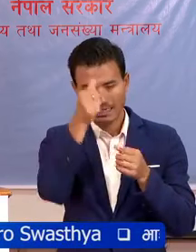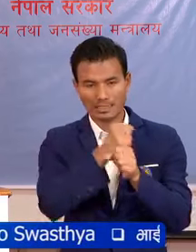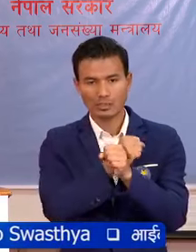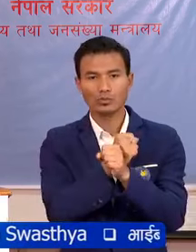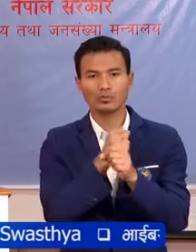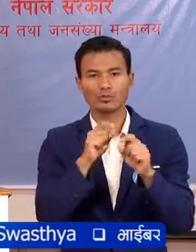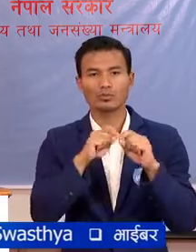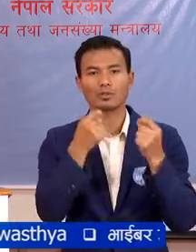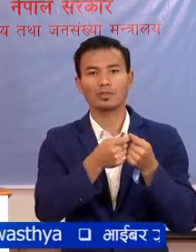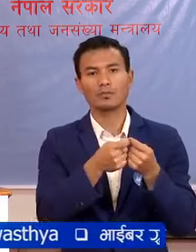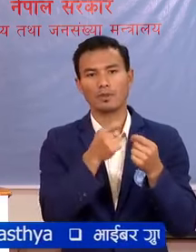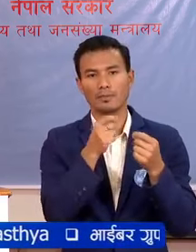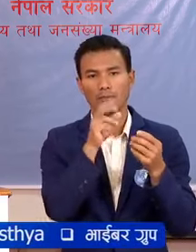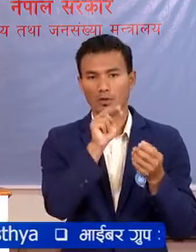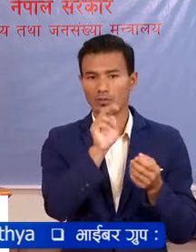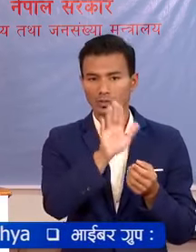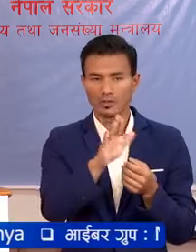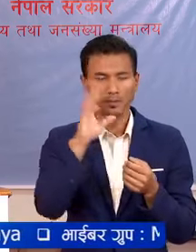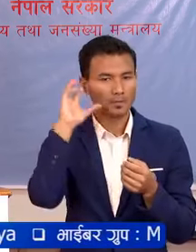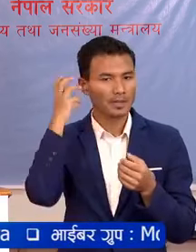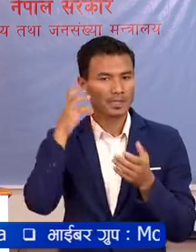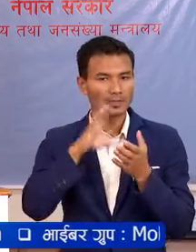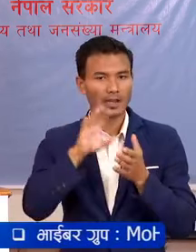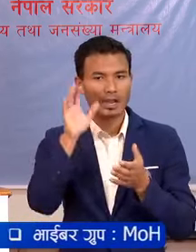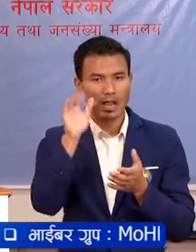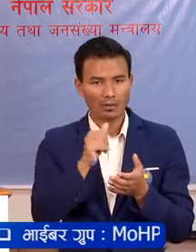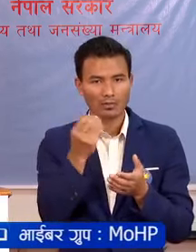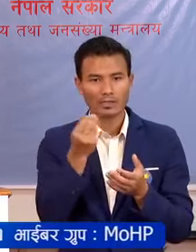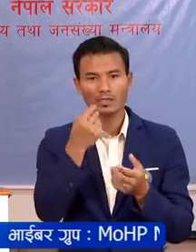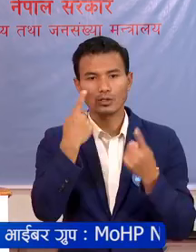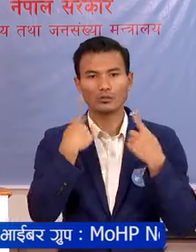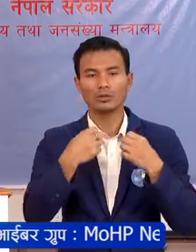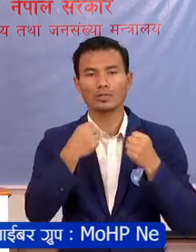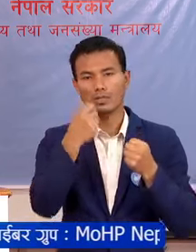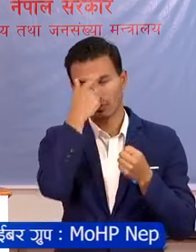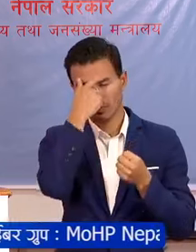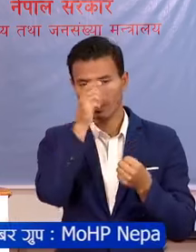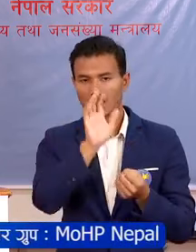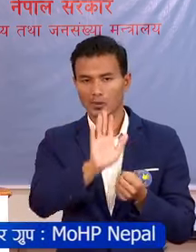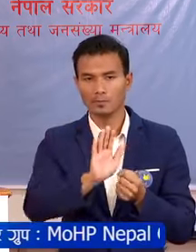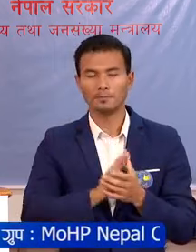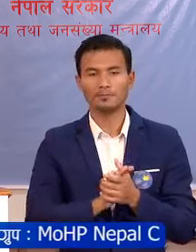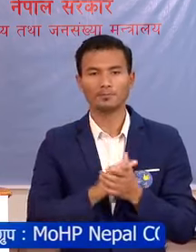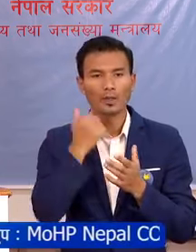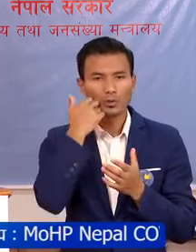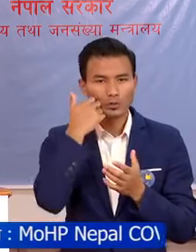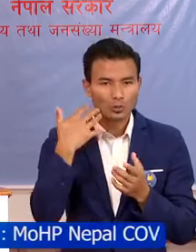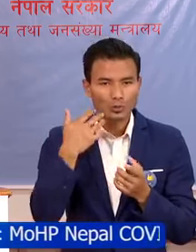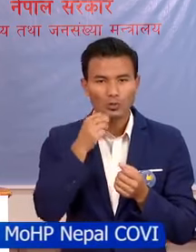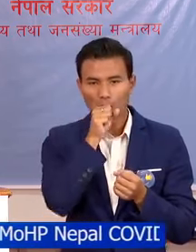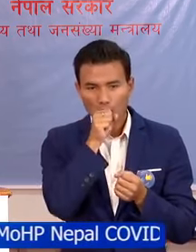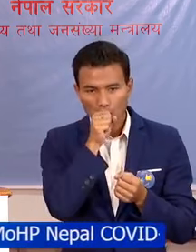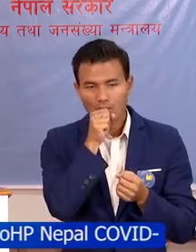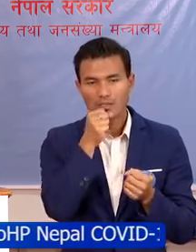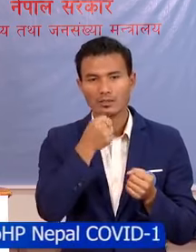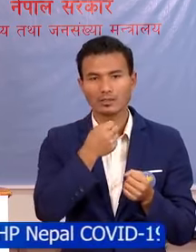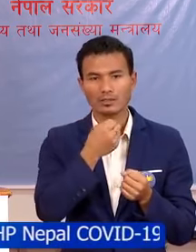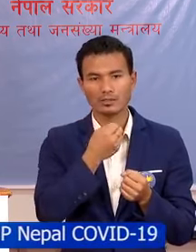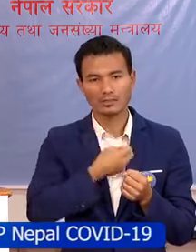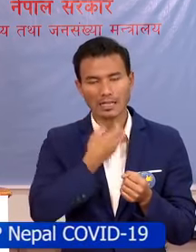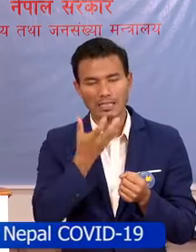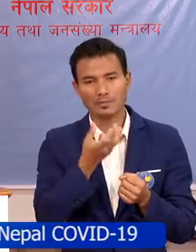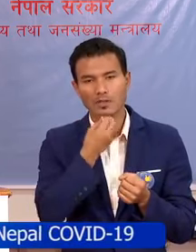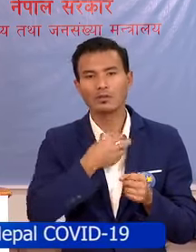तेस्ता ब्यक्ति हरू जो बाईर बाट आउनु भायको छा रख्येई स्वास्ते समस्तिया शा जोरो खोकी वास्वास परस्वास